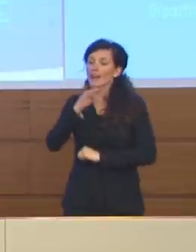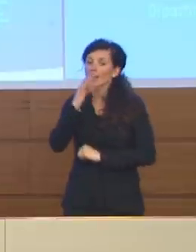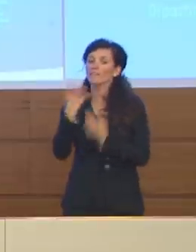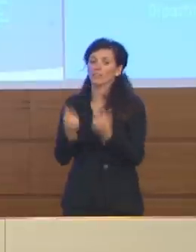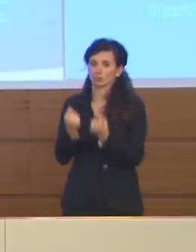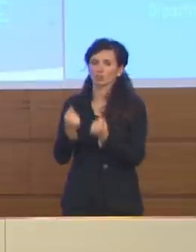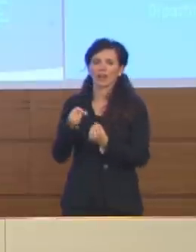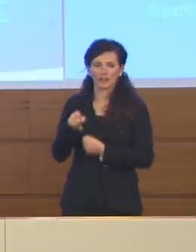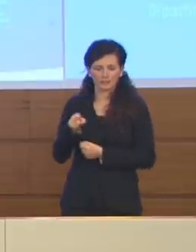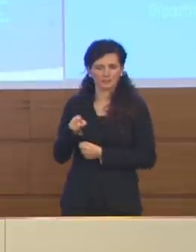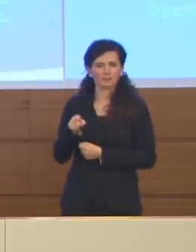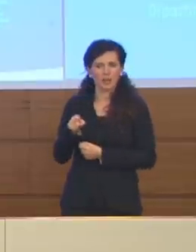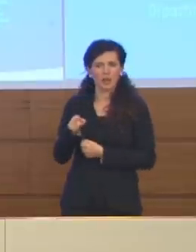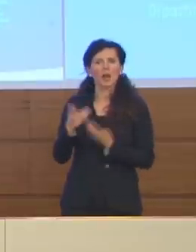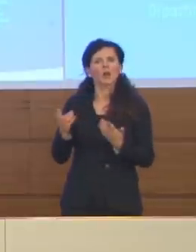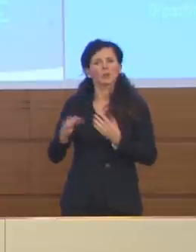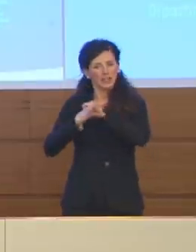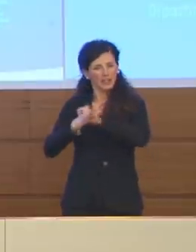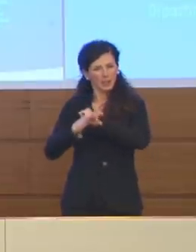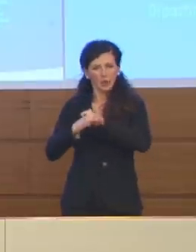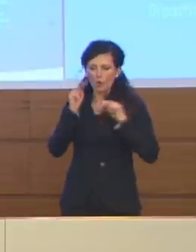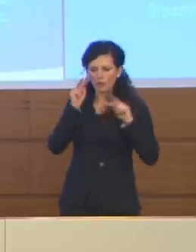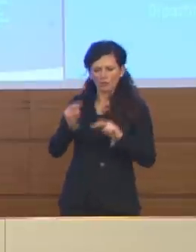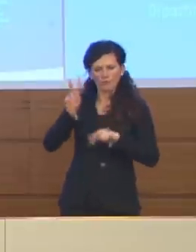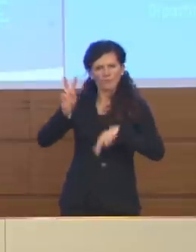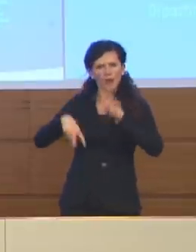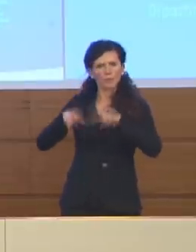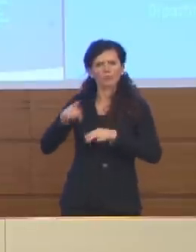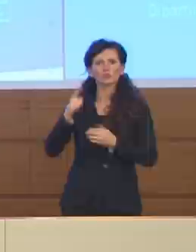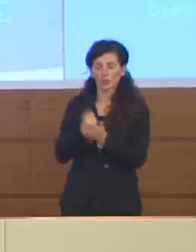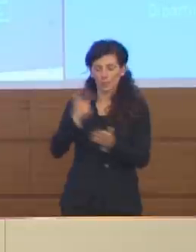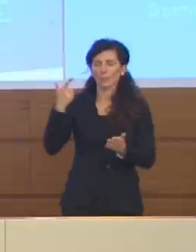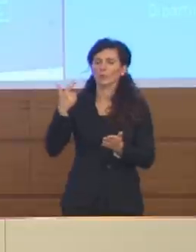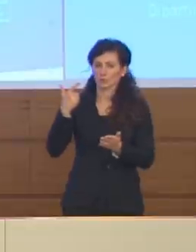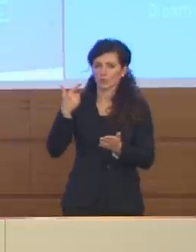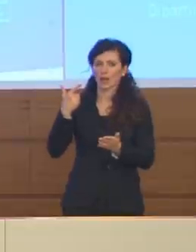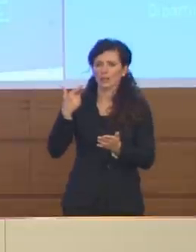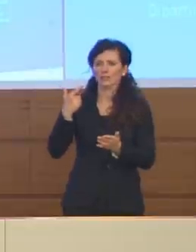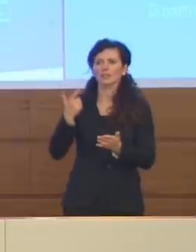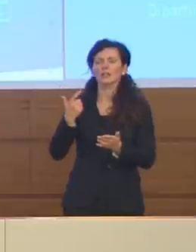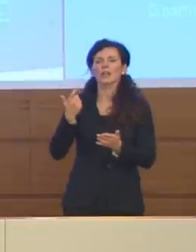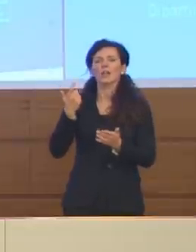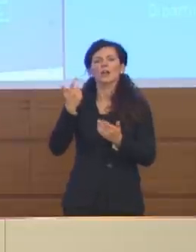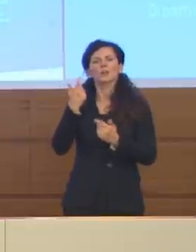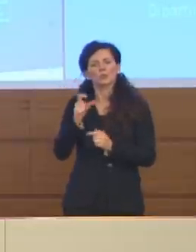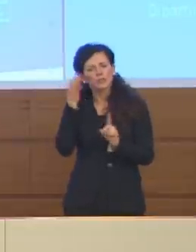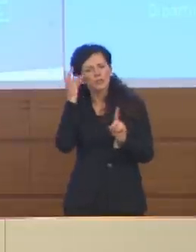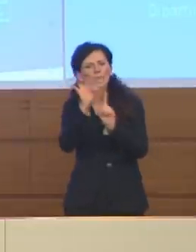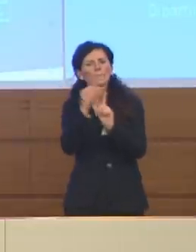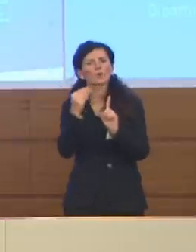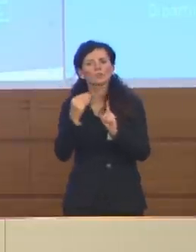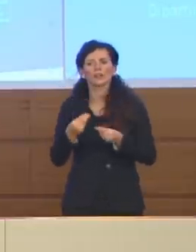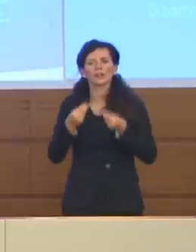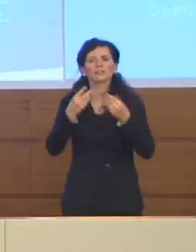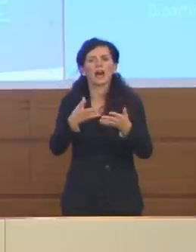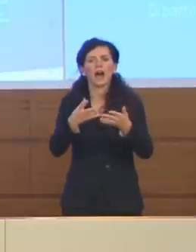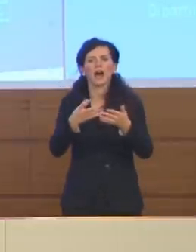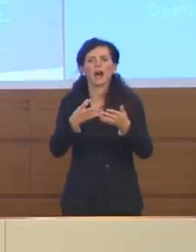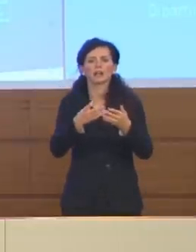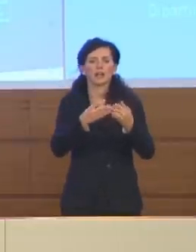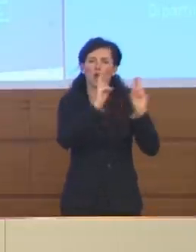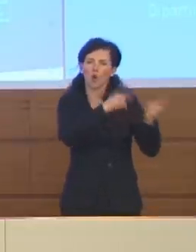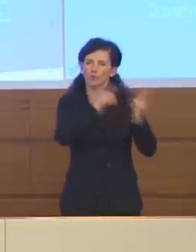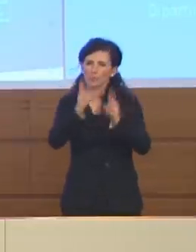anche applicato a garantire le forniture di farmaci necessari nei vari ospedali